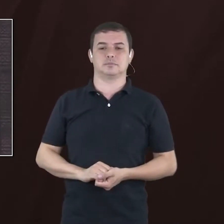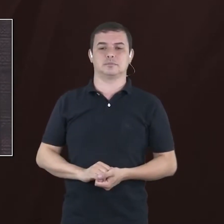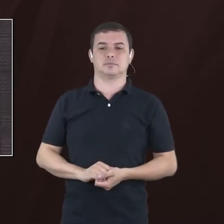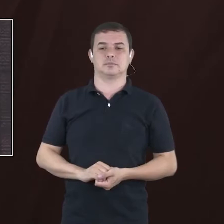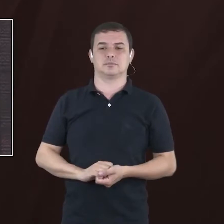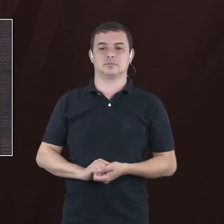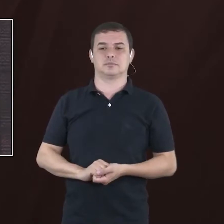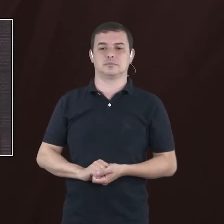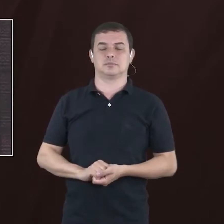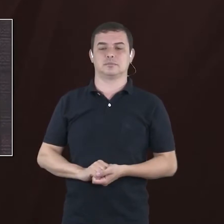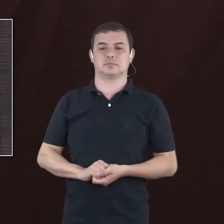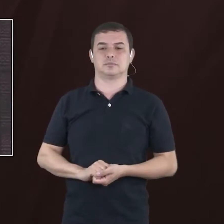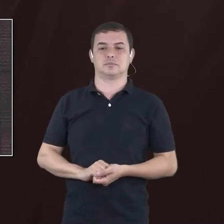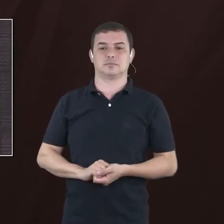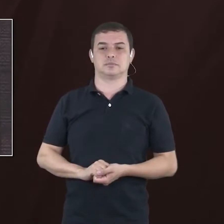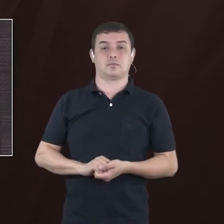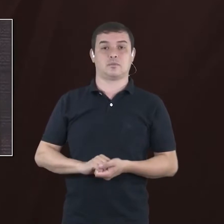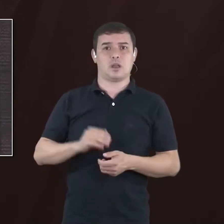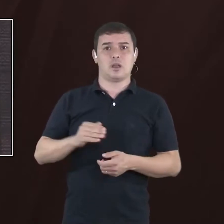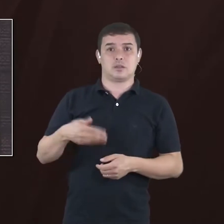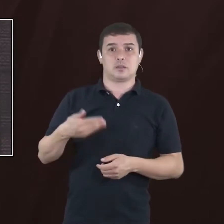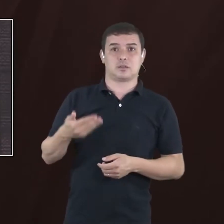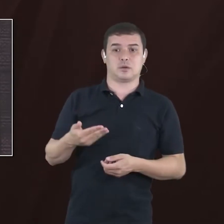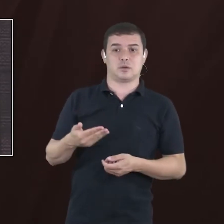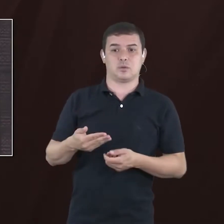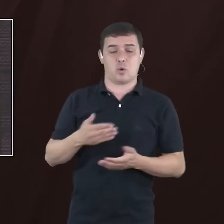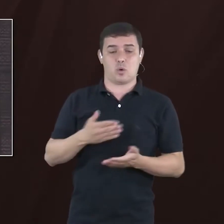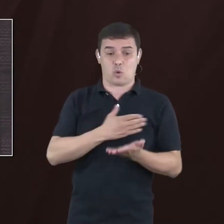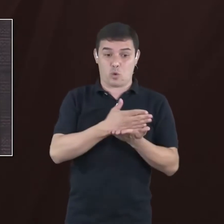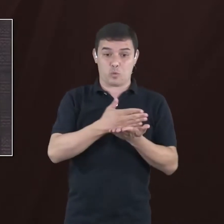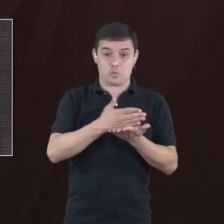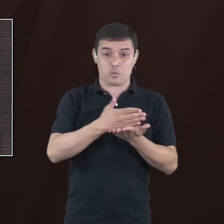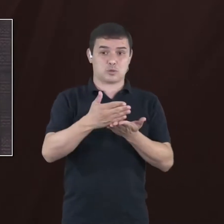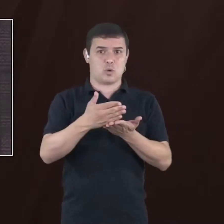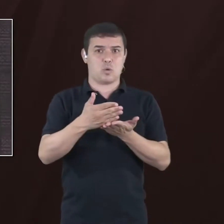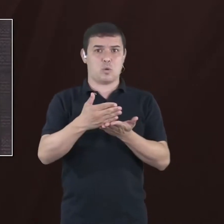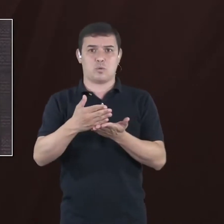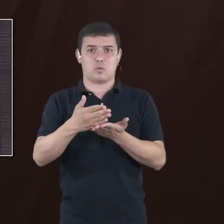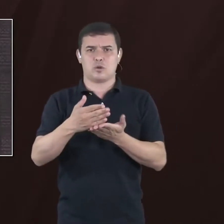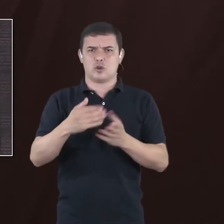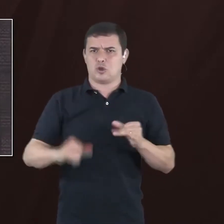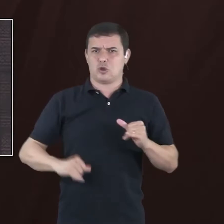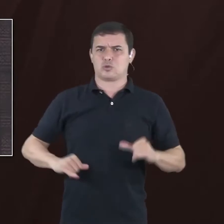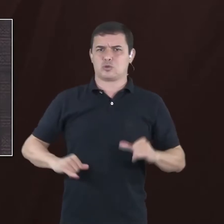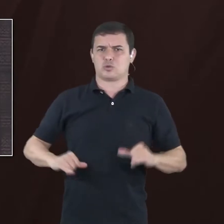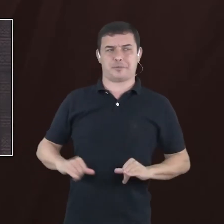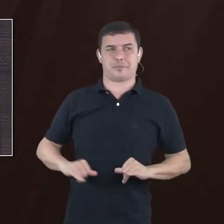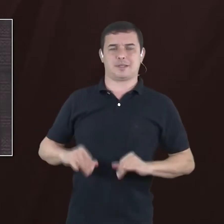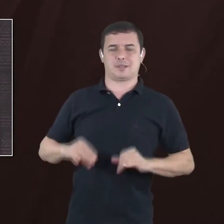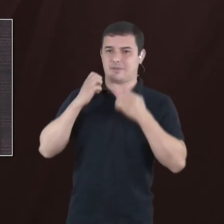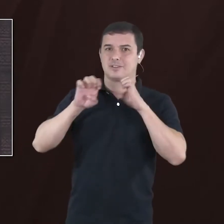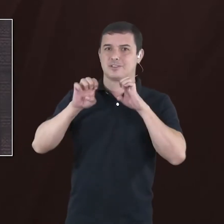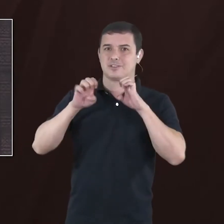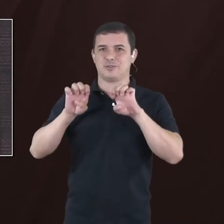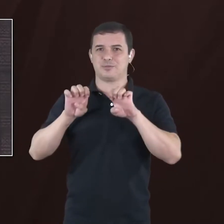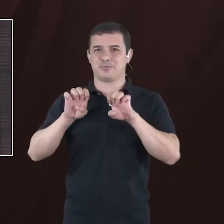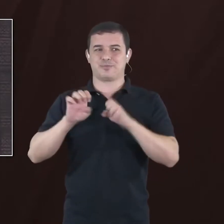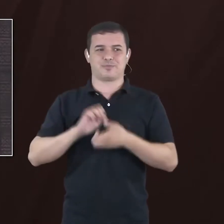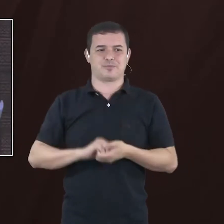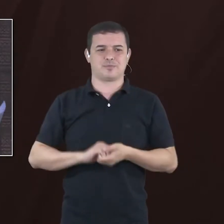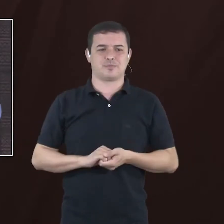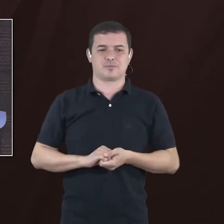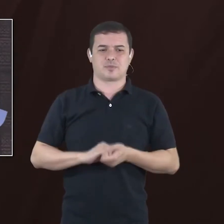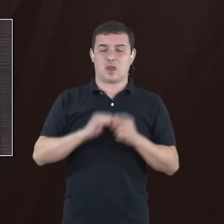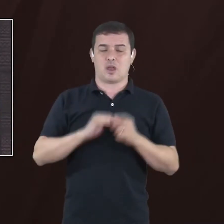Senhor Jesus, ele então começou a sua luta. Quando eu expliquei sobre